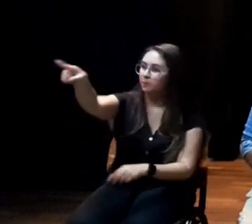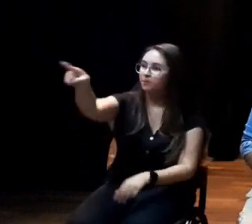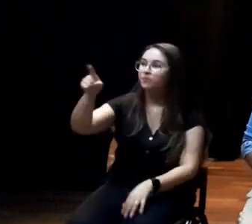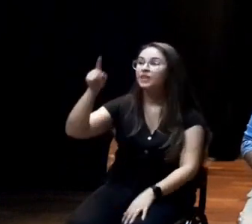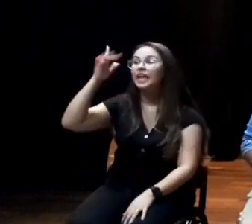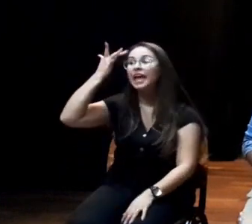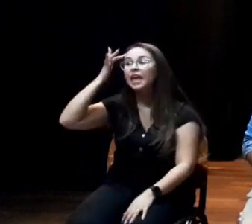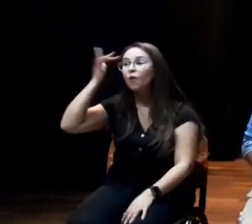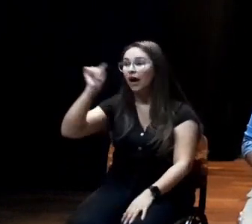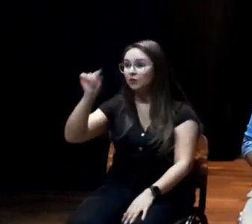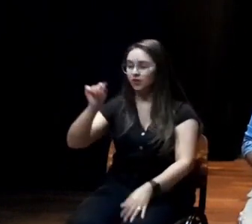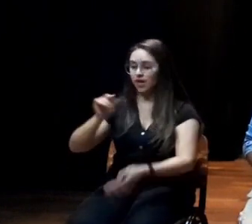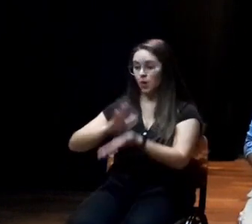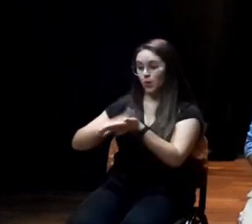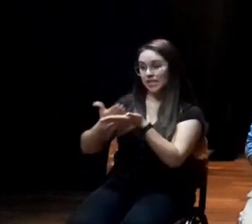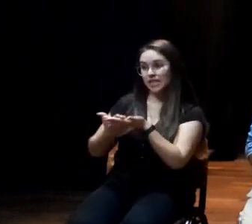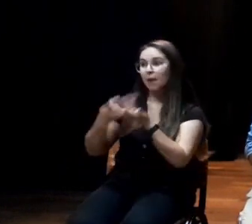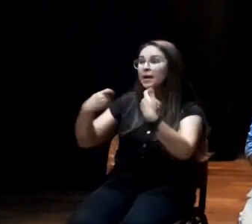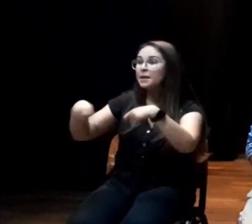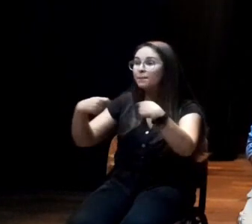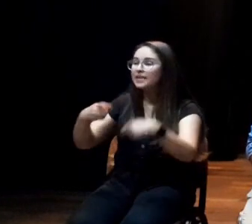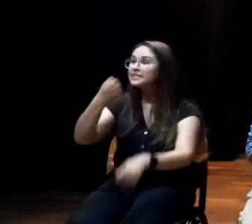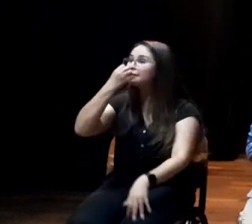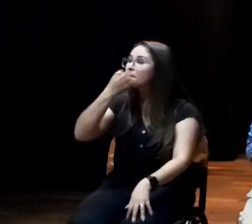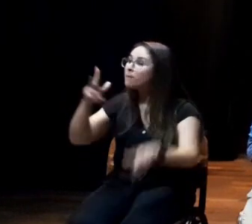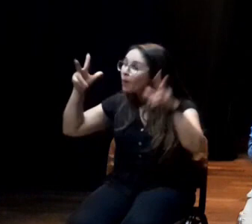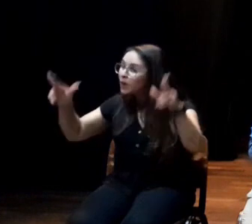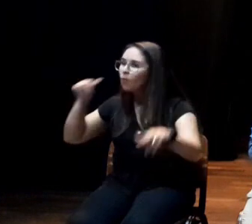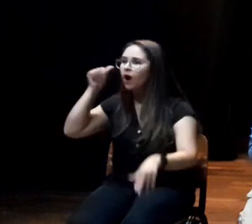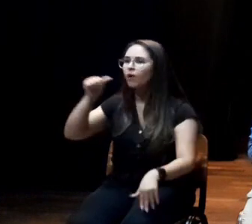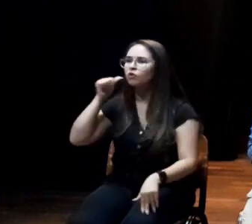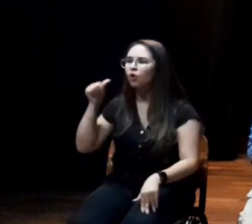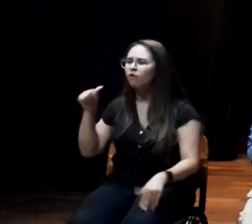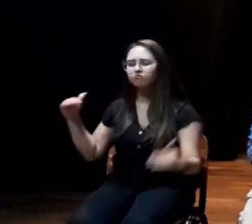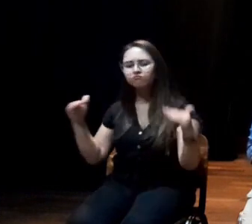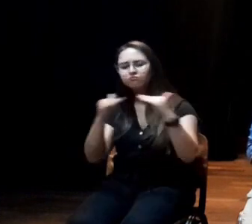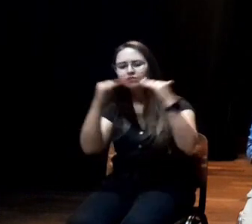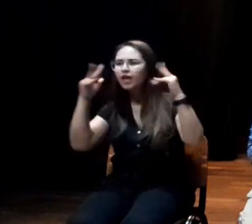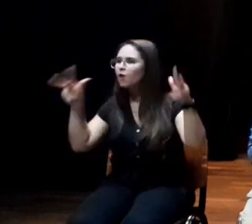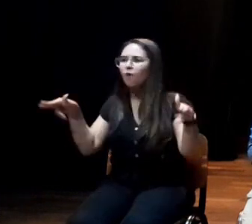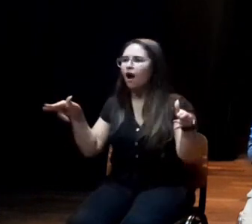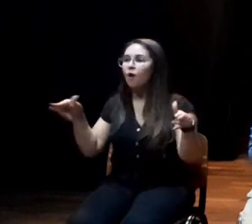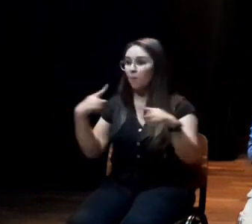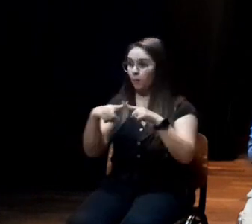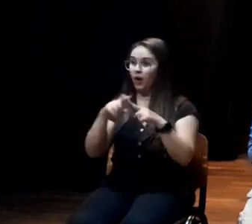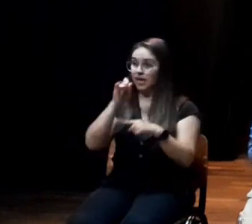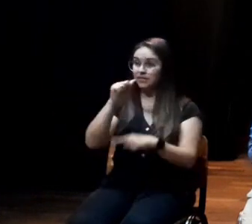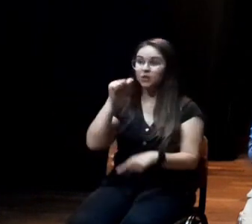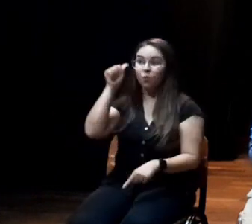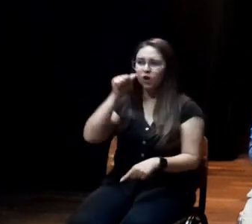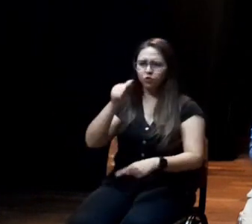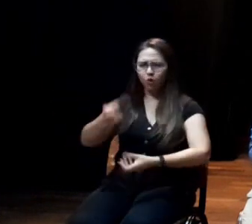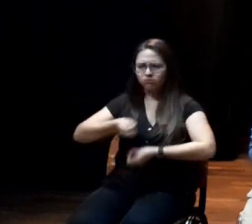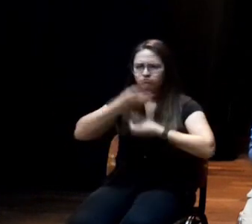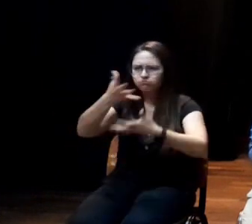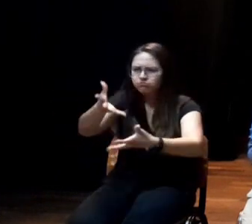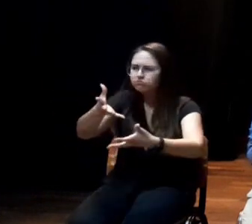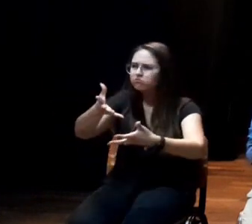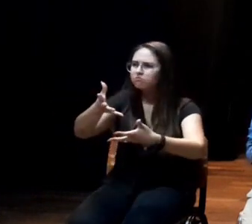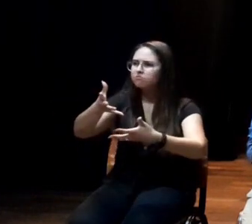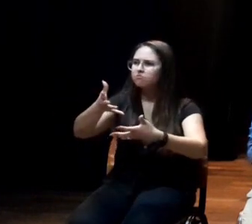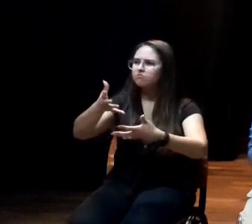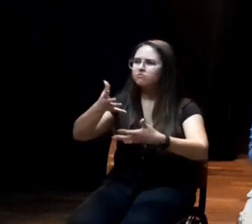acho assim que o intérprete tem que ser tão bom quanto o ator. Né? Se o ator está ali expressando, né,